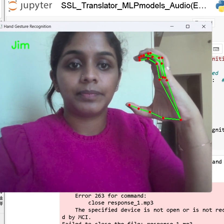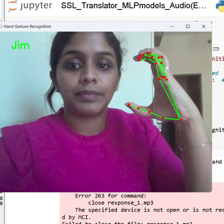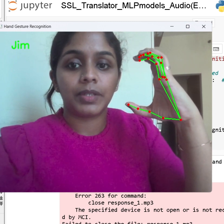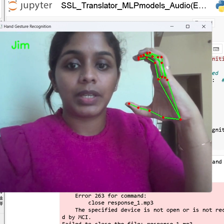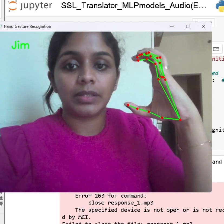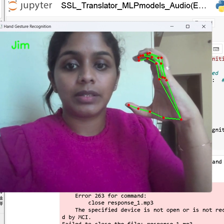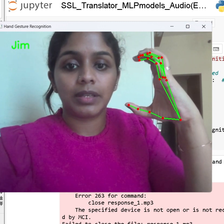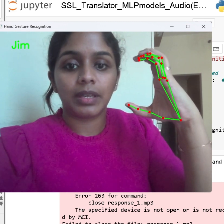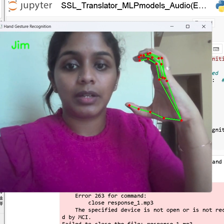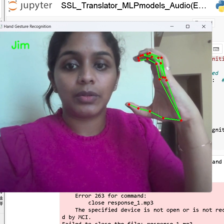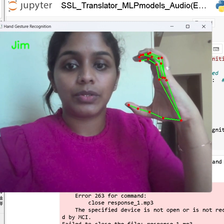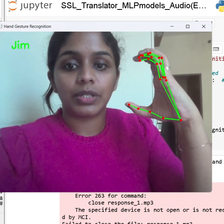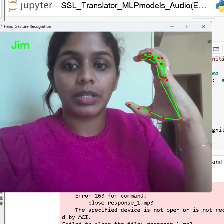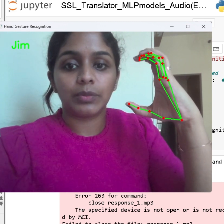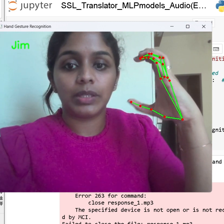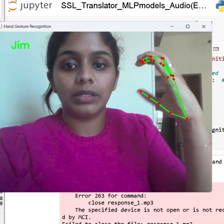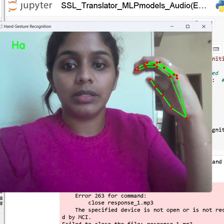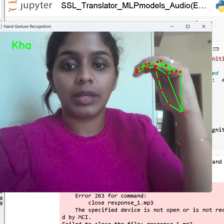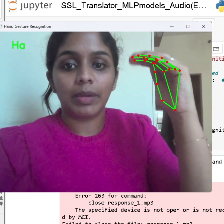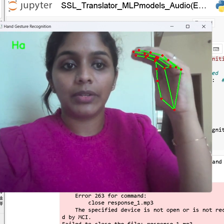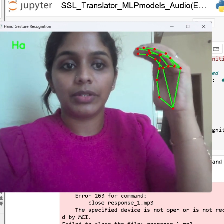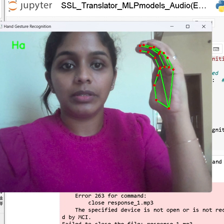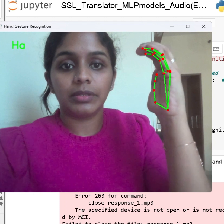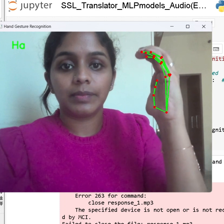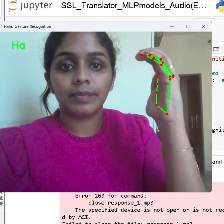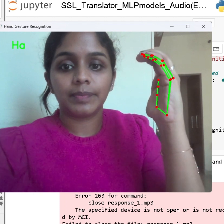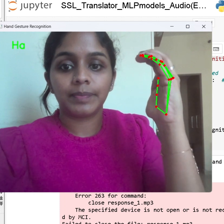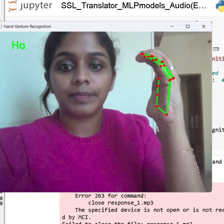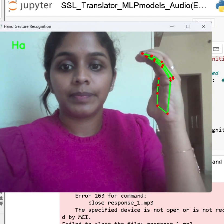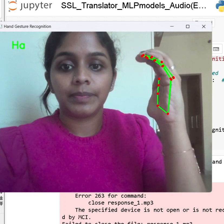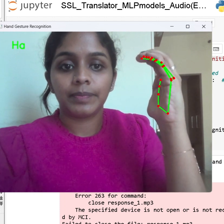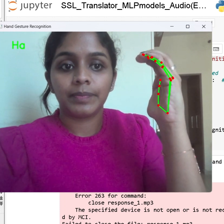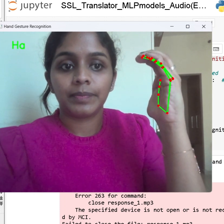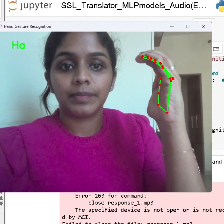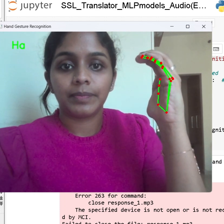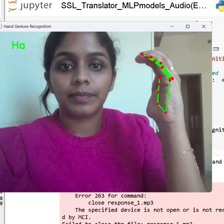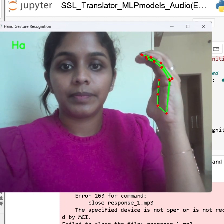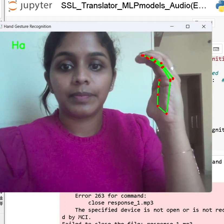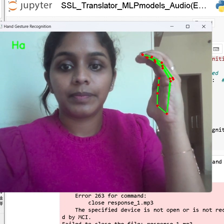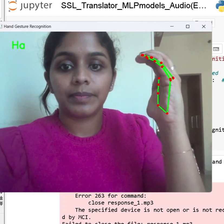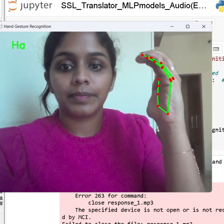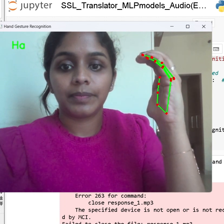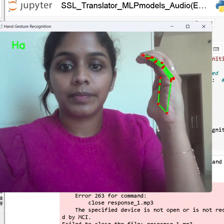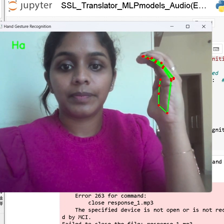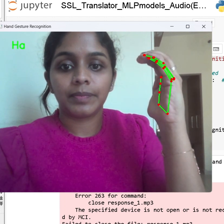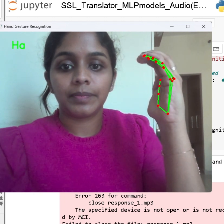جيم You can see, cross check it with these images.